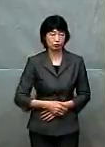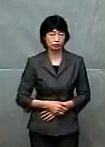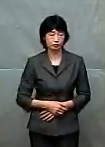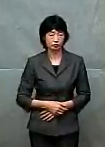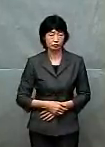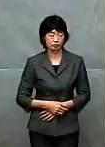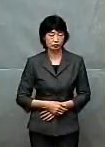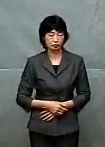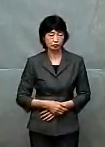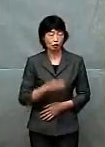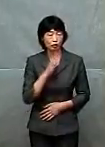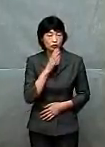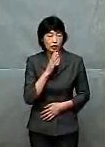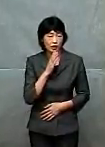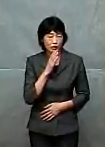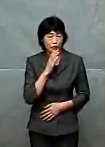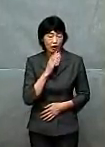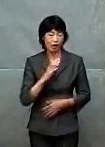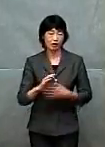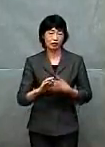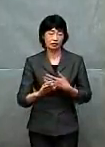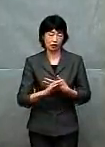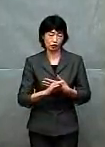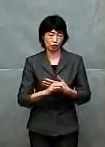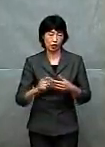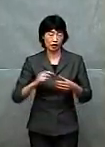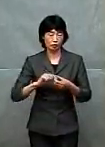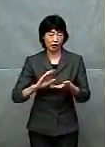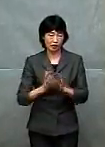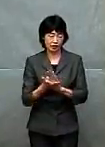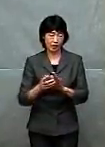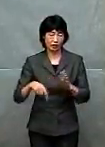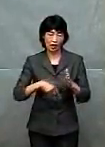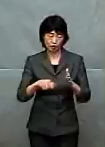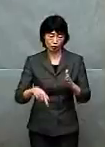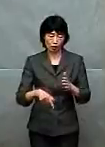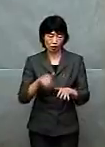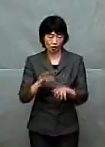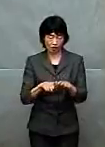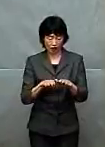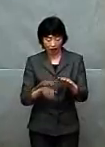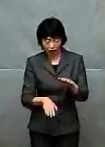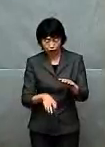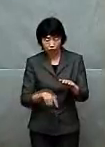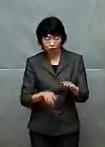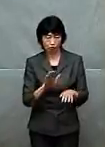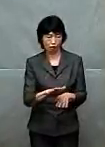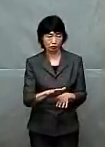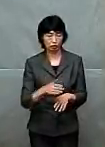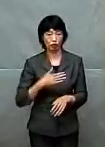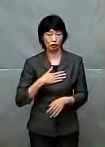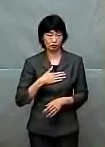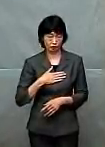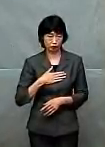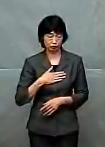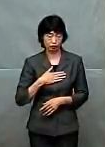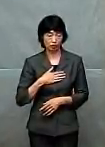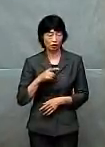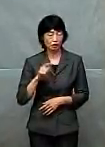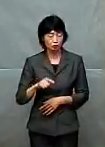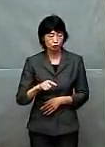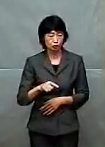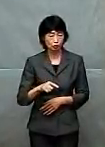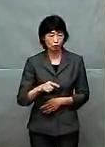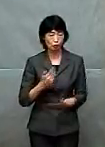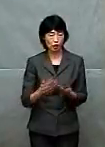本来であれば、例えば山形県内ではその活断層も分かっている部分があるので、それを示した上